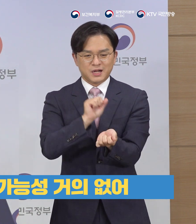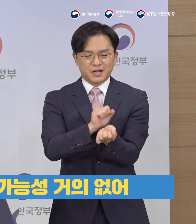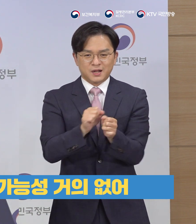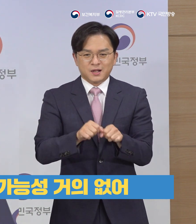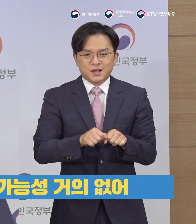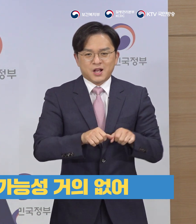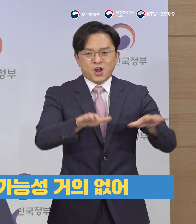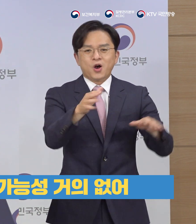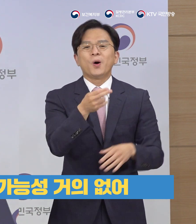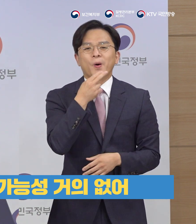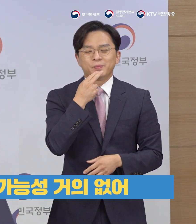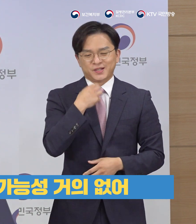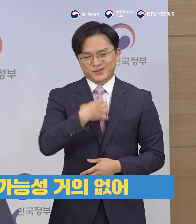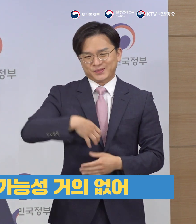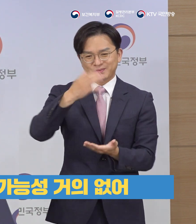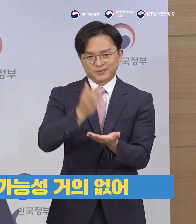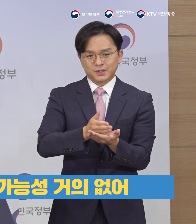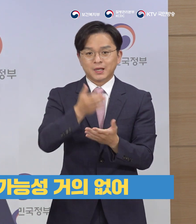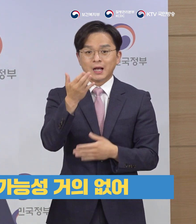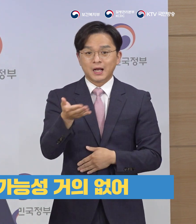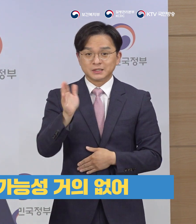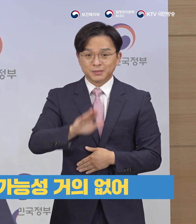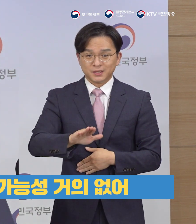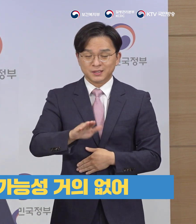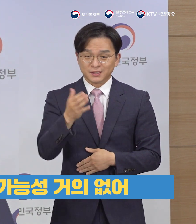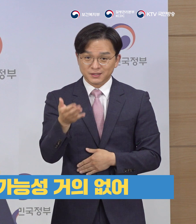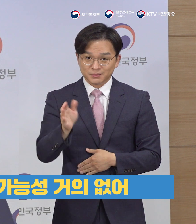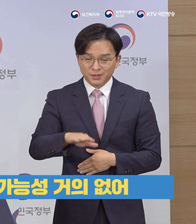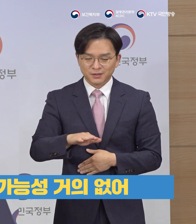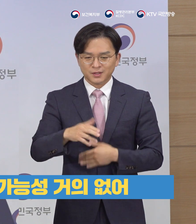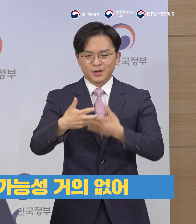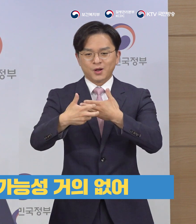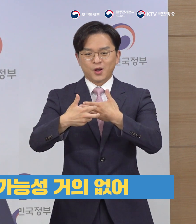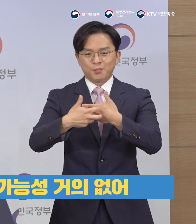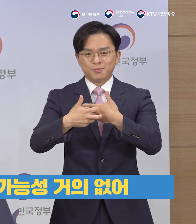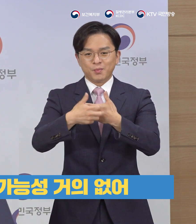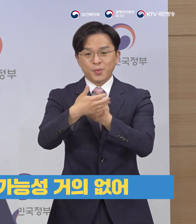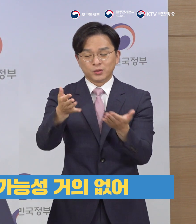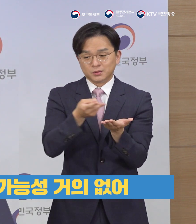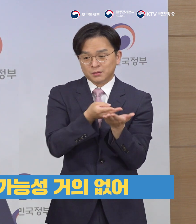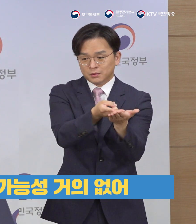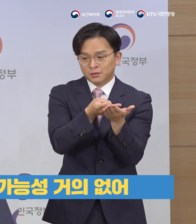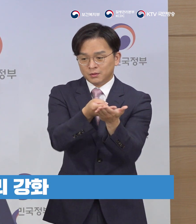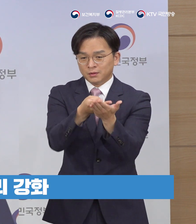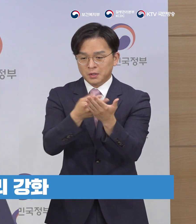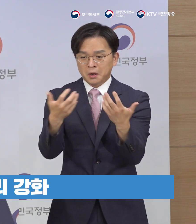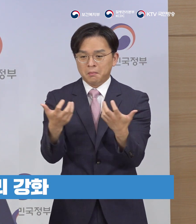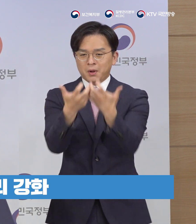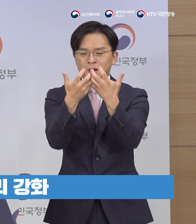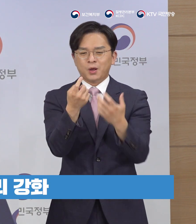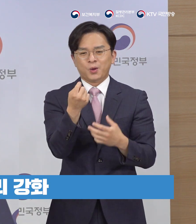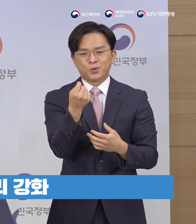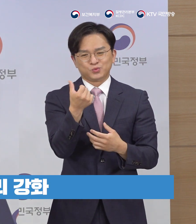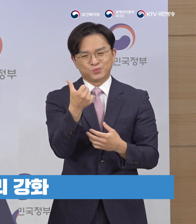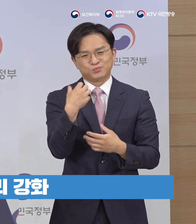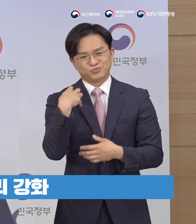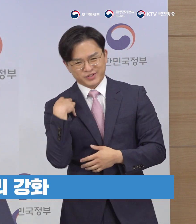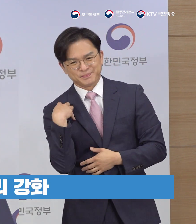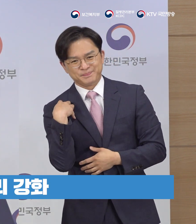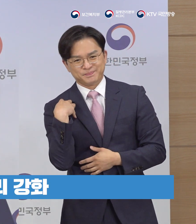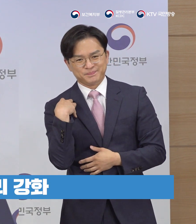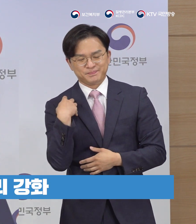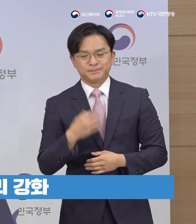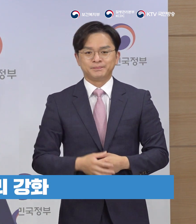없습니다. 그러나 우리 방역과 의료체계에 부담으로 작용하기 때문에 정부는 해외 유입에 대한